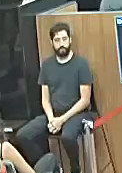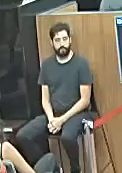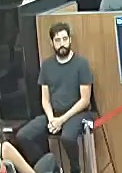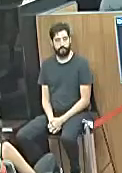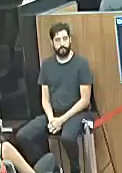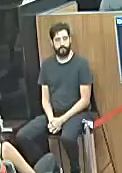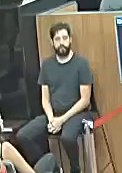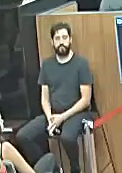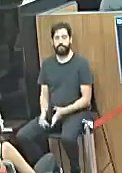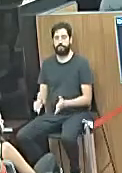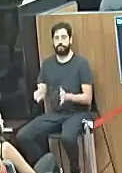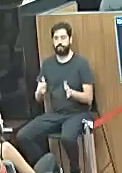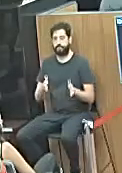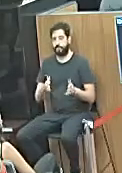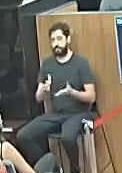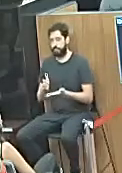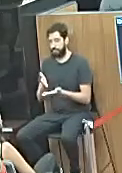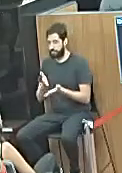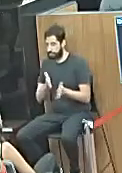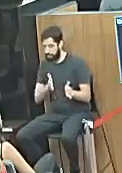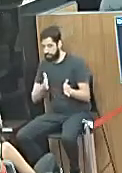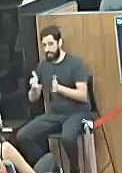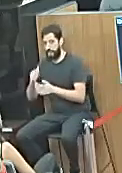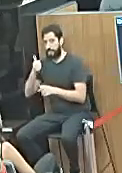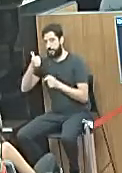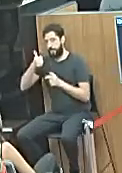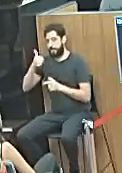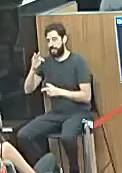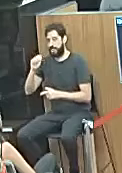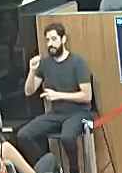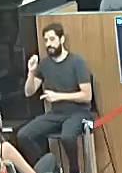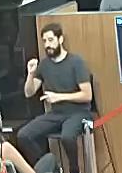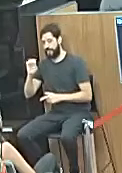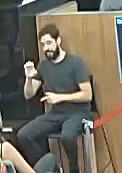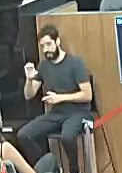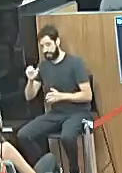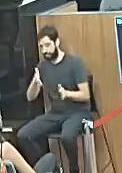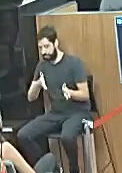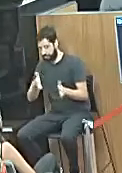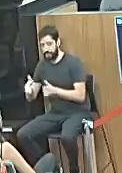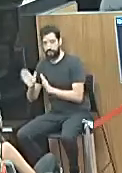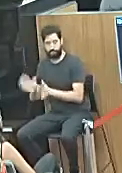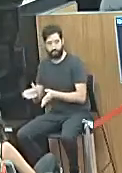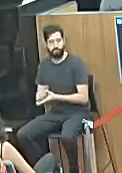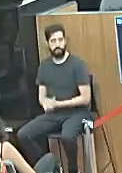passa-se a primeira fase da terceira parte da reunião que compreende esta audiência pública